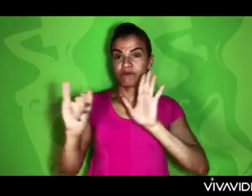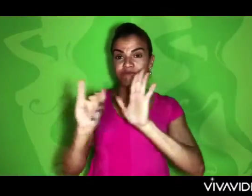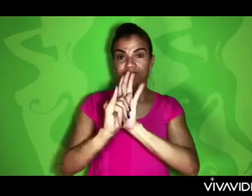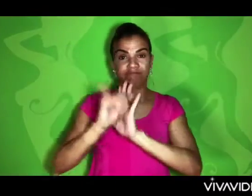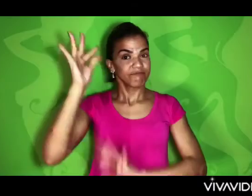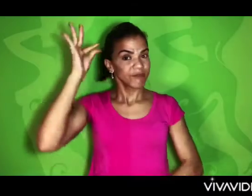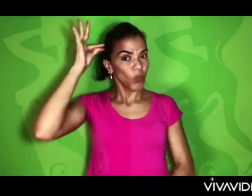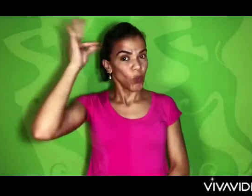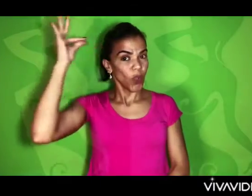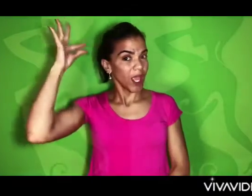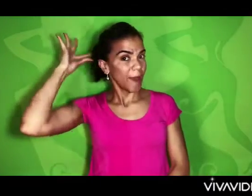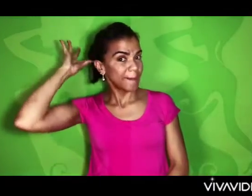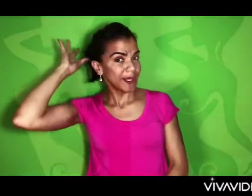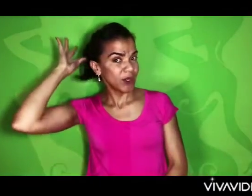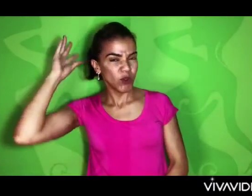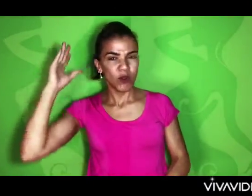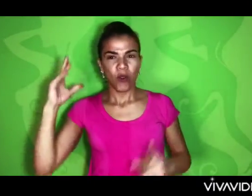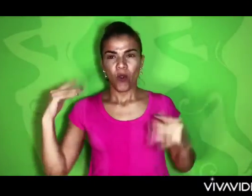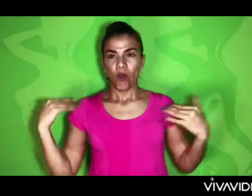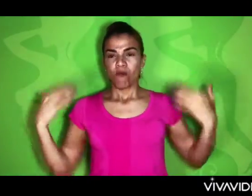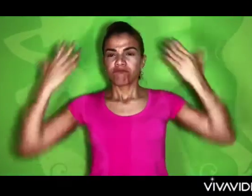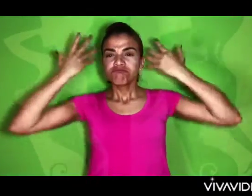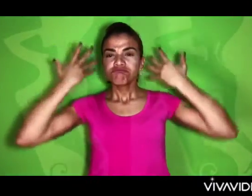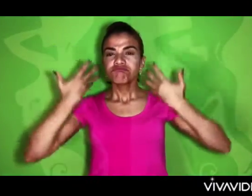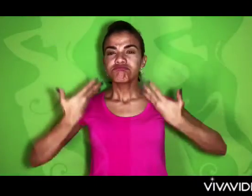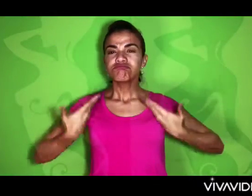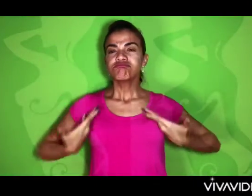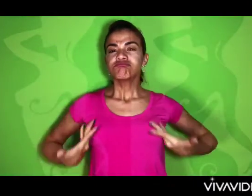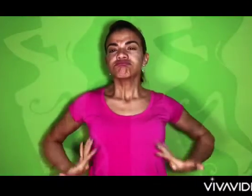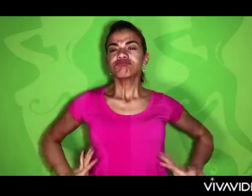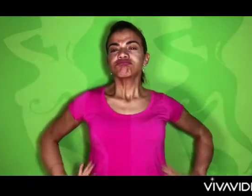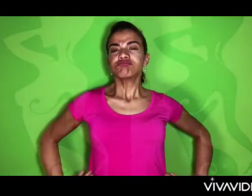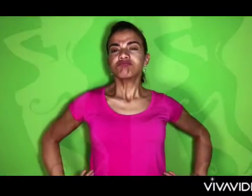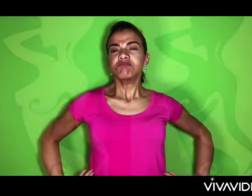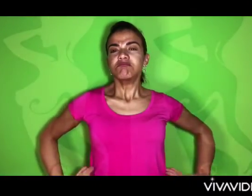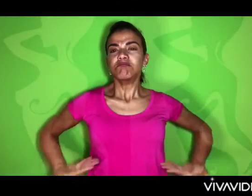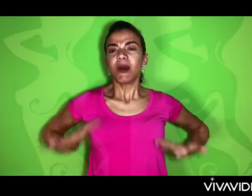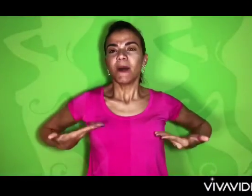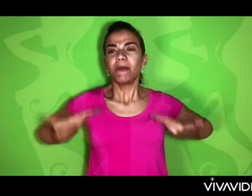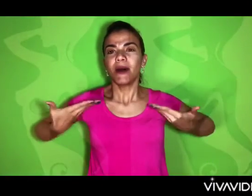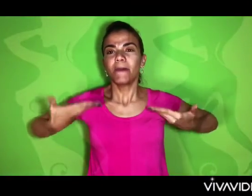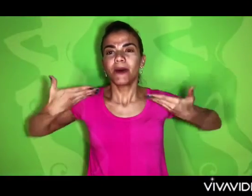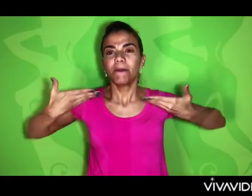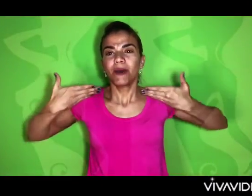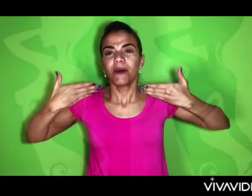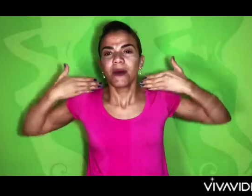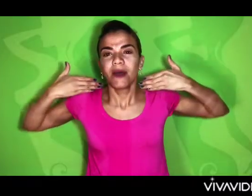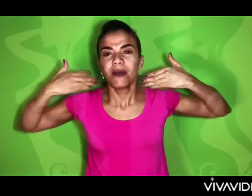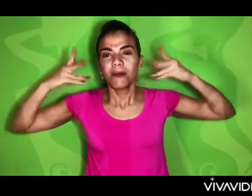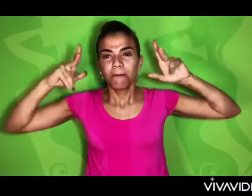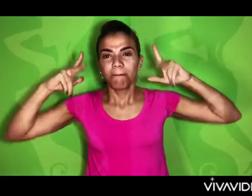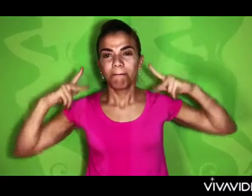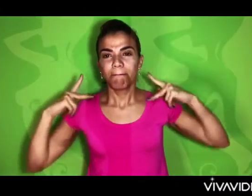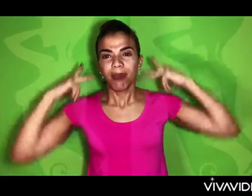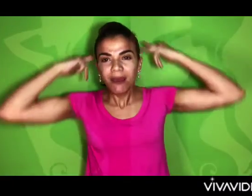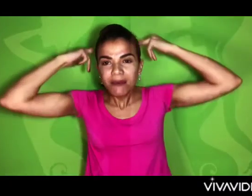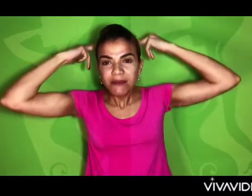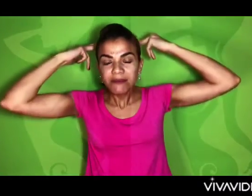tem a ver com o cabelo é o tamanho do cabelo tem a ver com a feminilidade